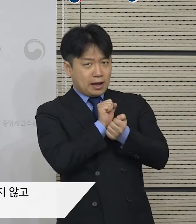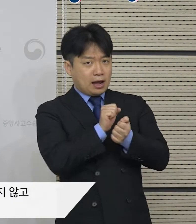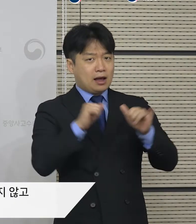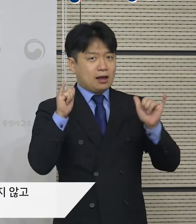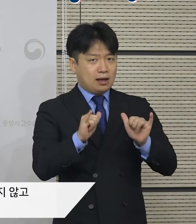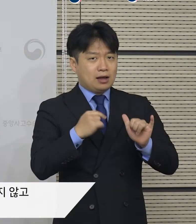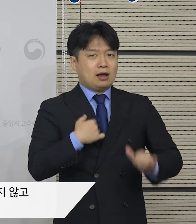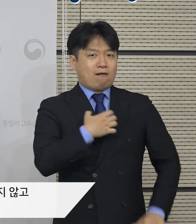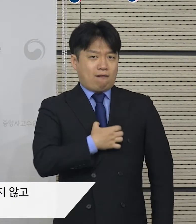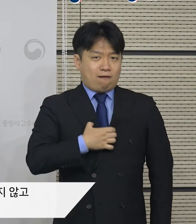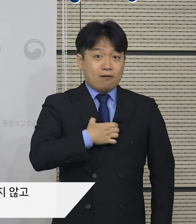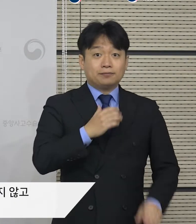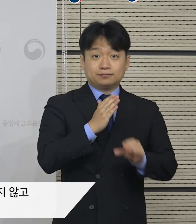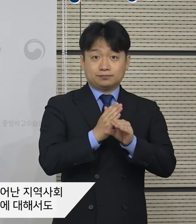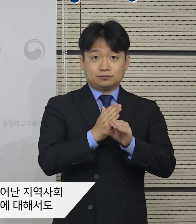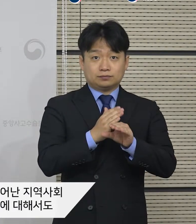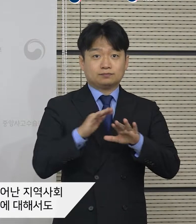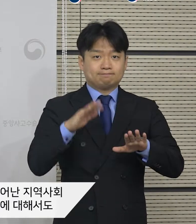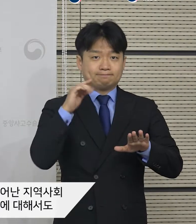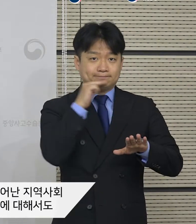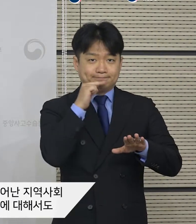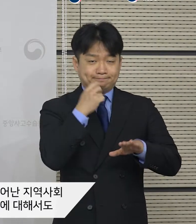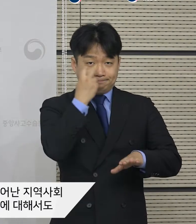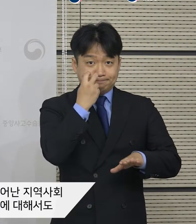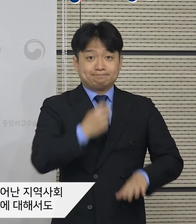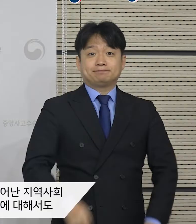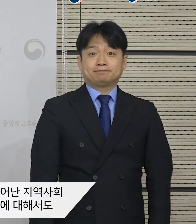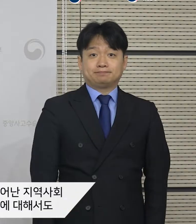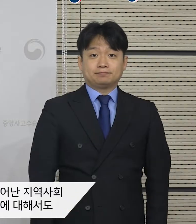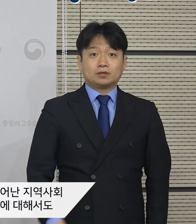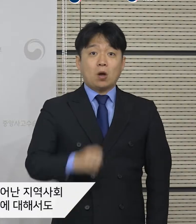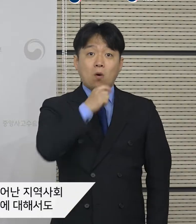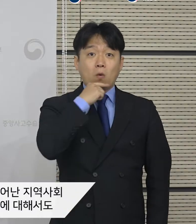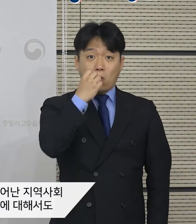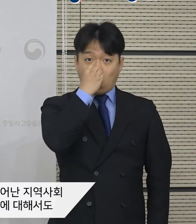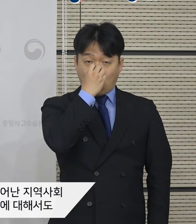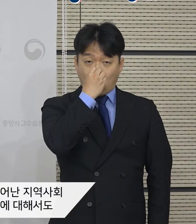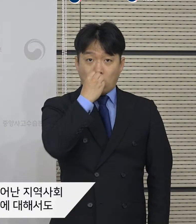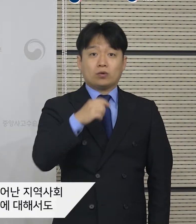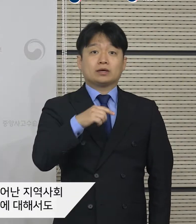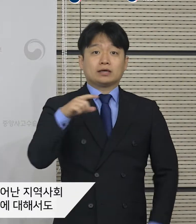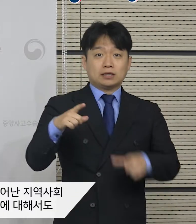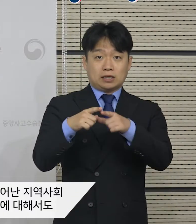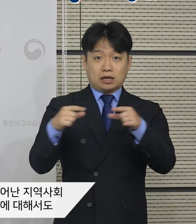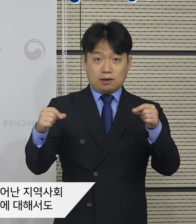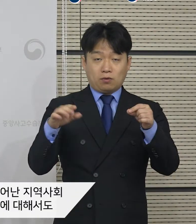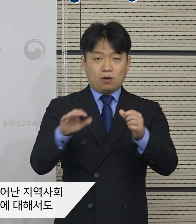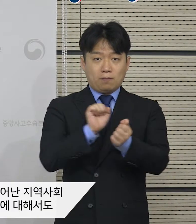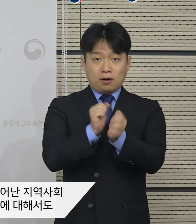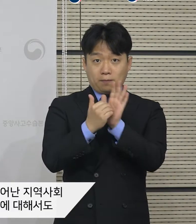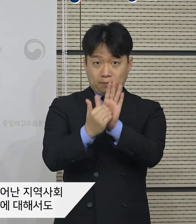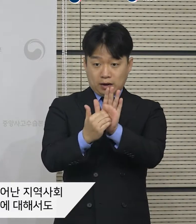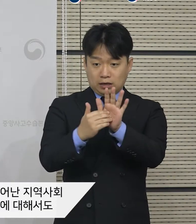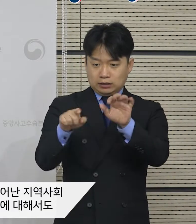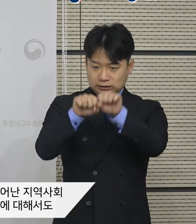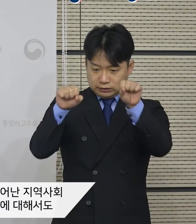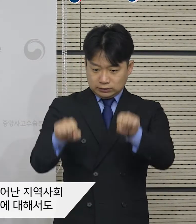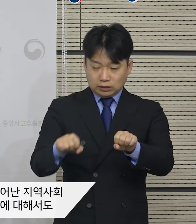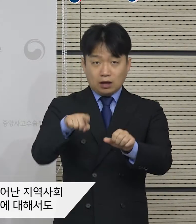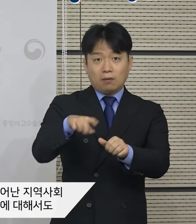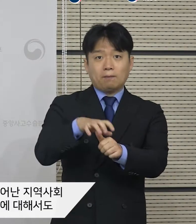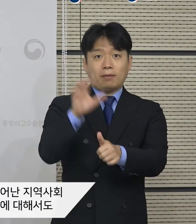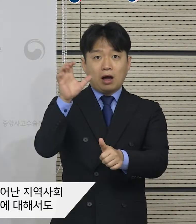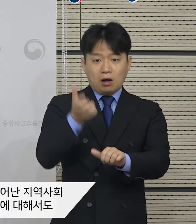관리에 임하고 있습니다. 최근 홍콩, 일본 등에서 방역 관리 체계의 통제 범위를